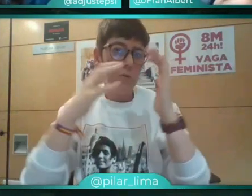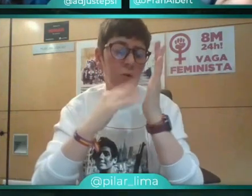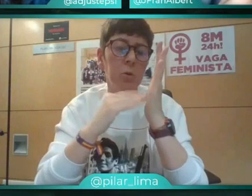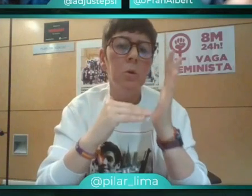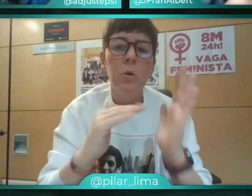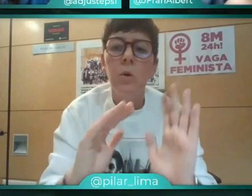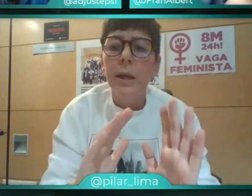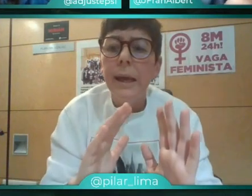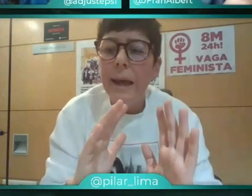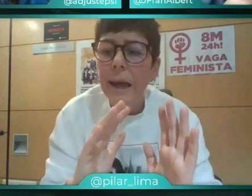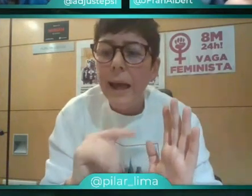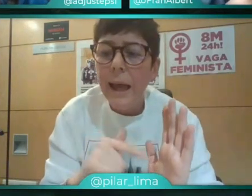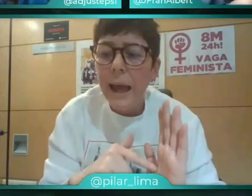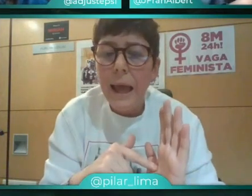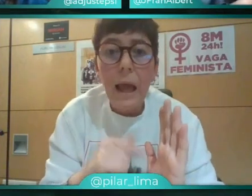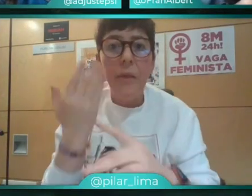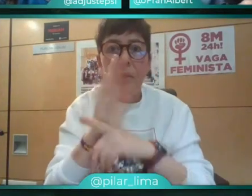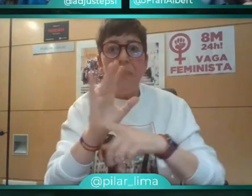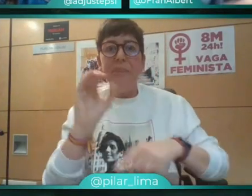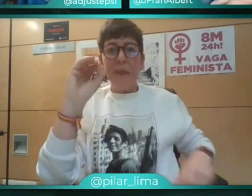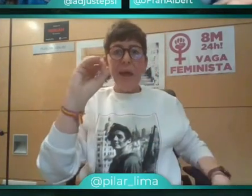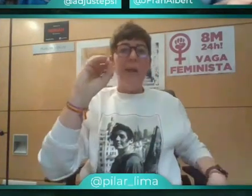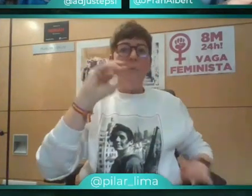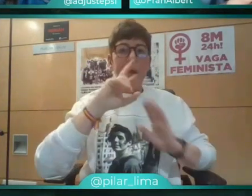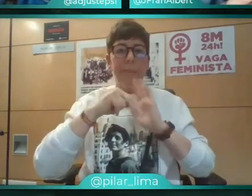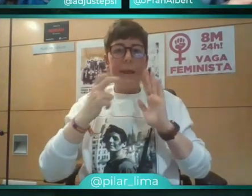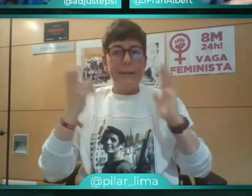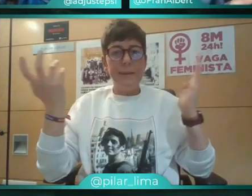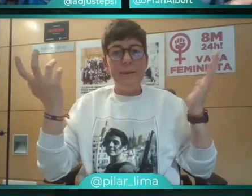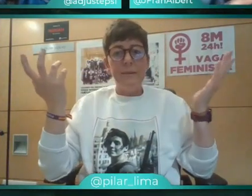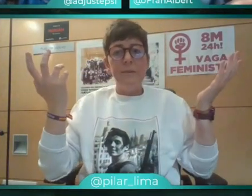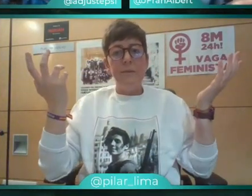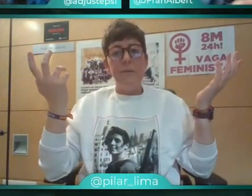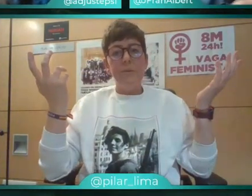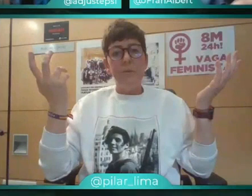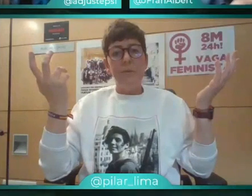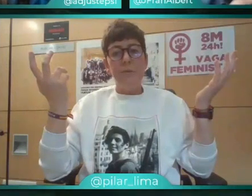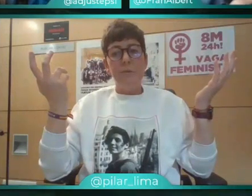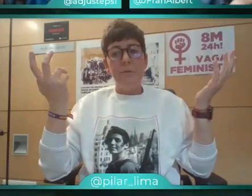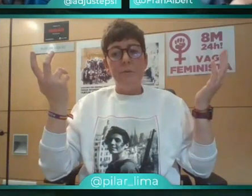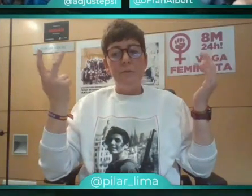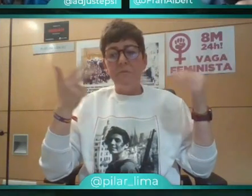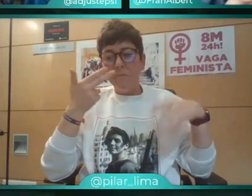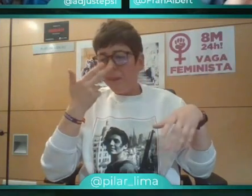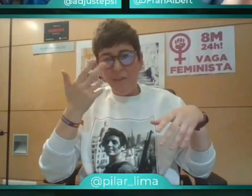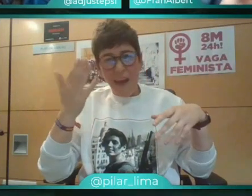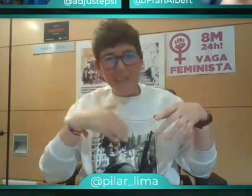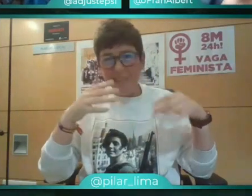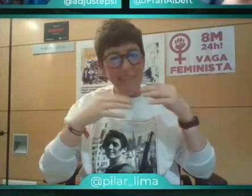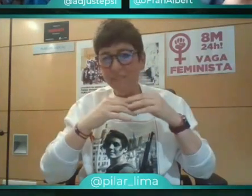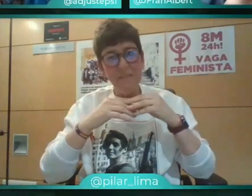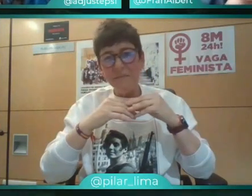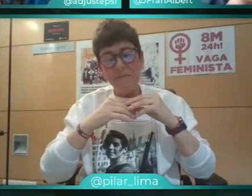de las enmiendas ahora mismo estamos aquí en Las puertas valencianas en esta en este trámite y no presentan ninguna enmienda